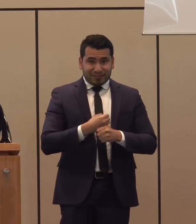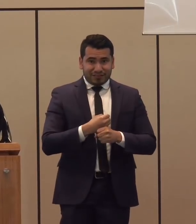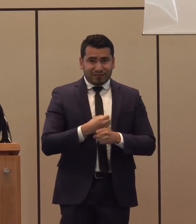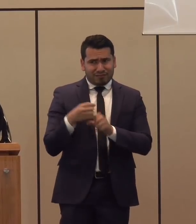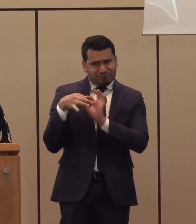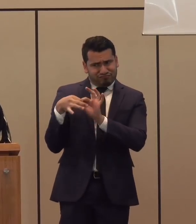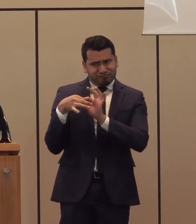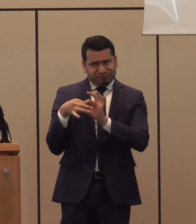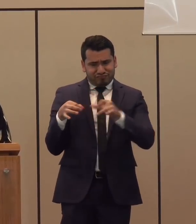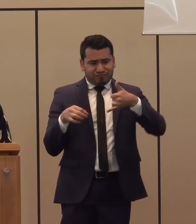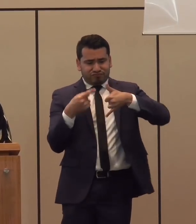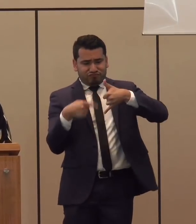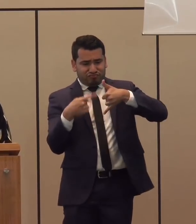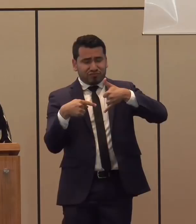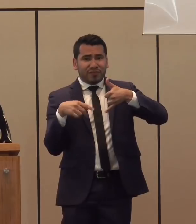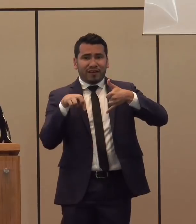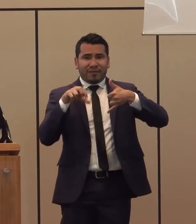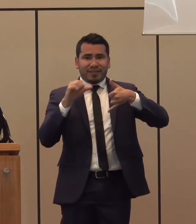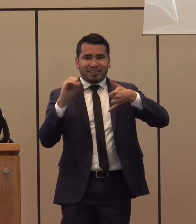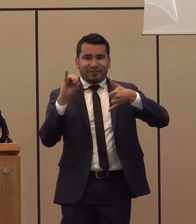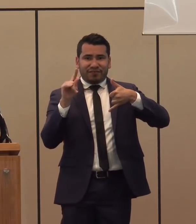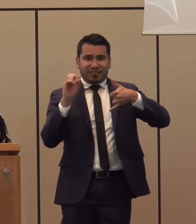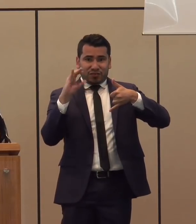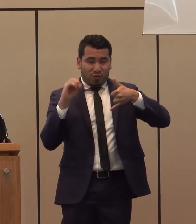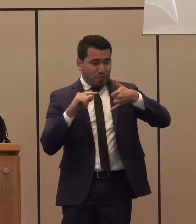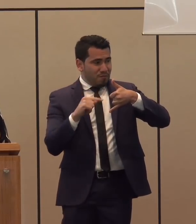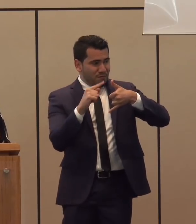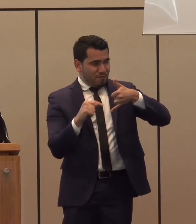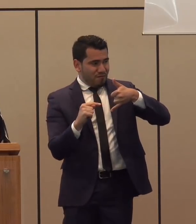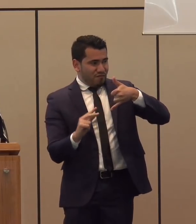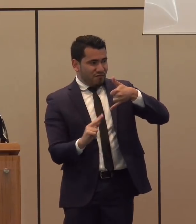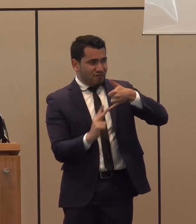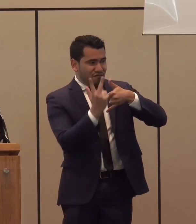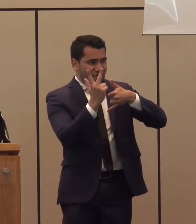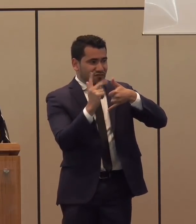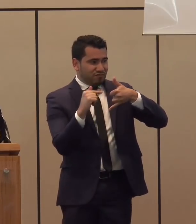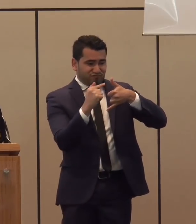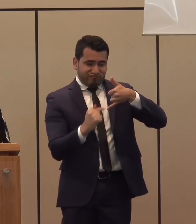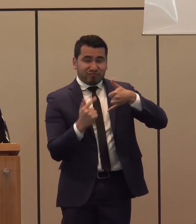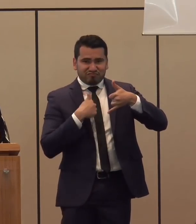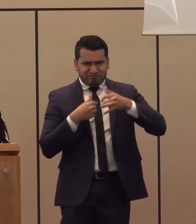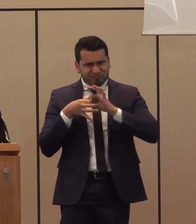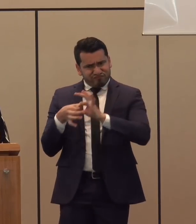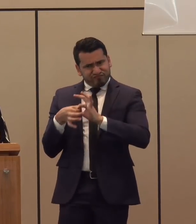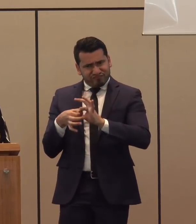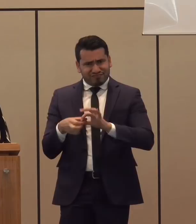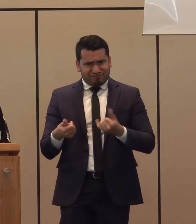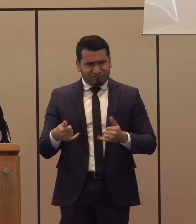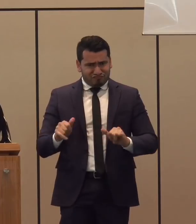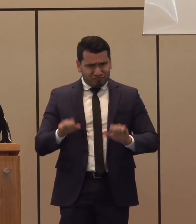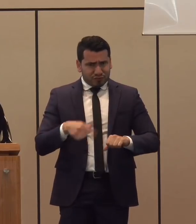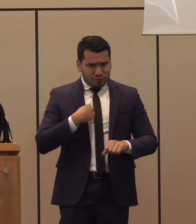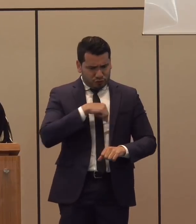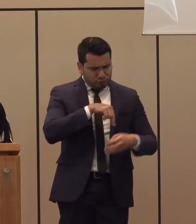del pacífico eso nos da digamos una capacidad de poder empujar